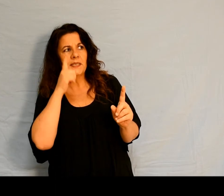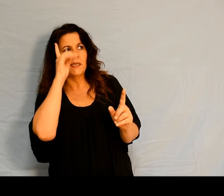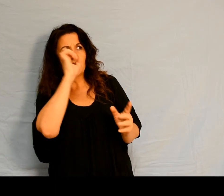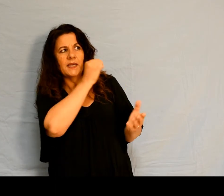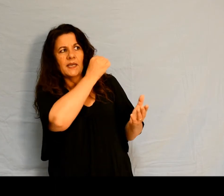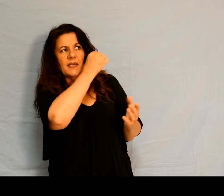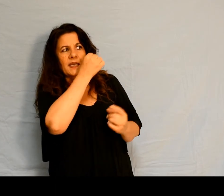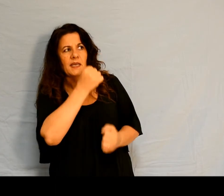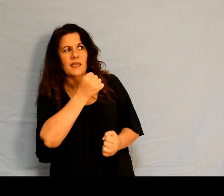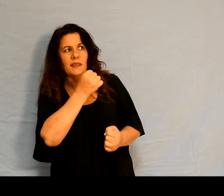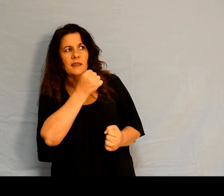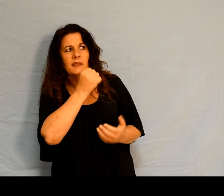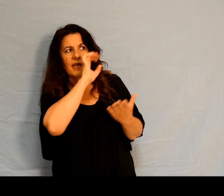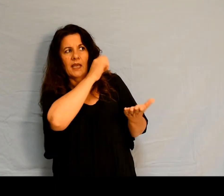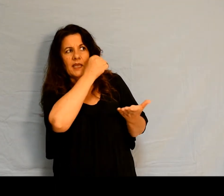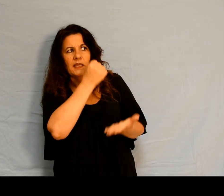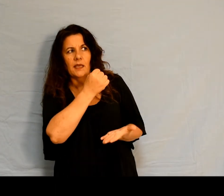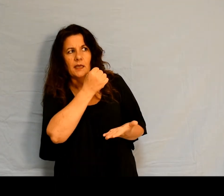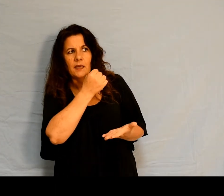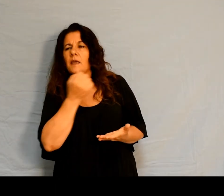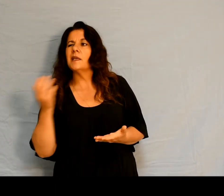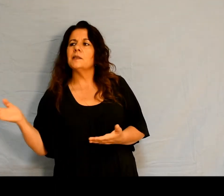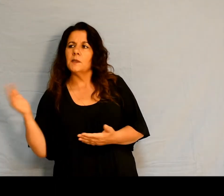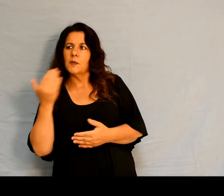tuons-le, nous aurons son héritage.